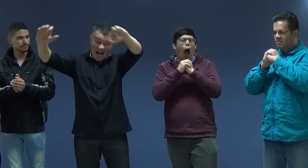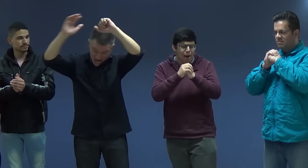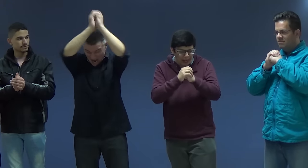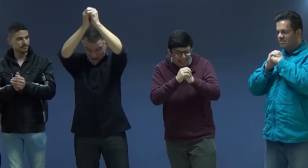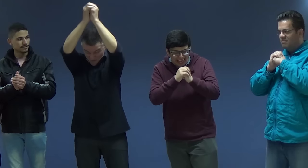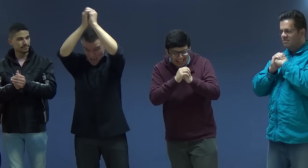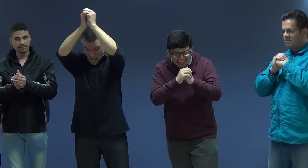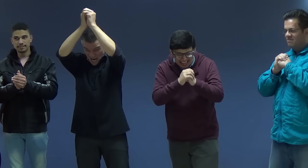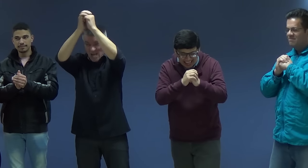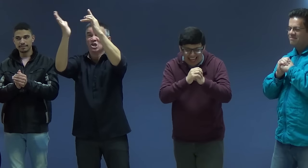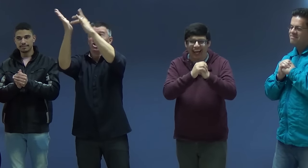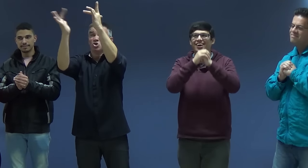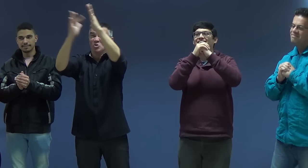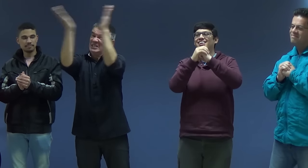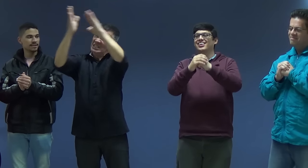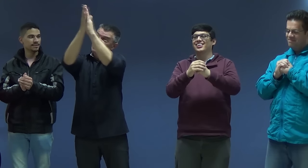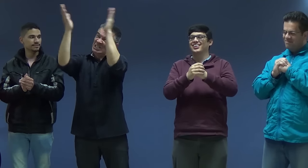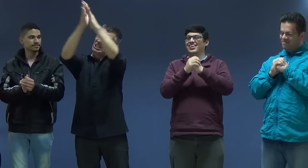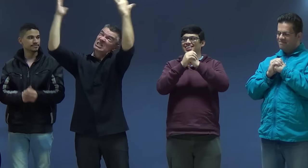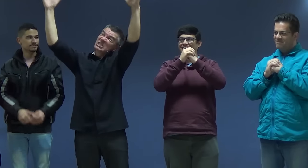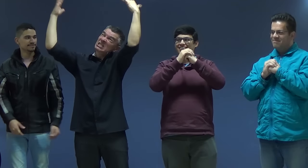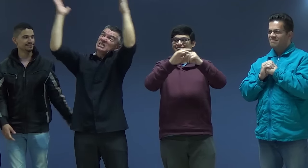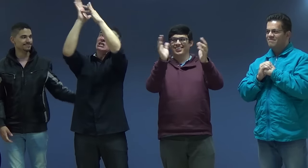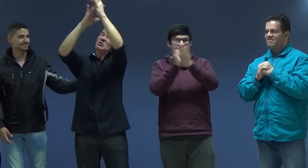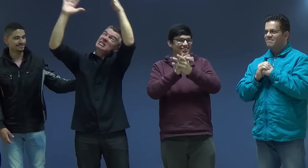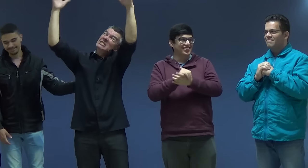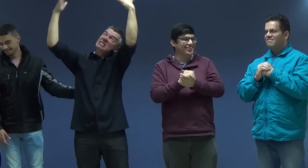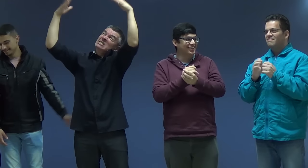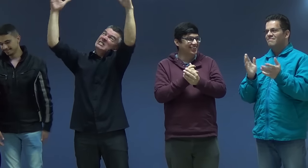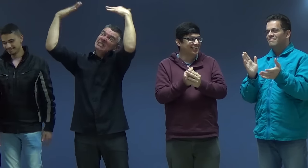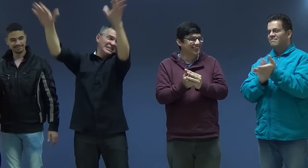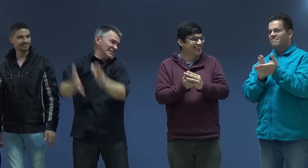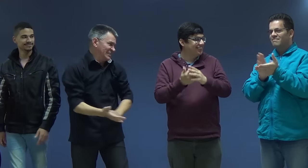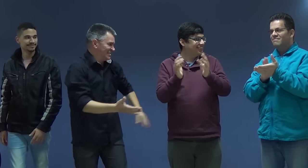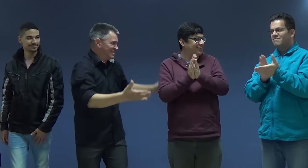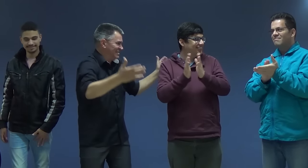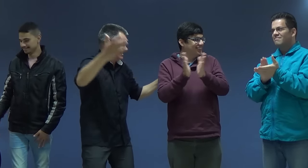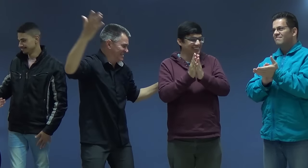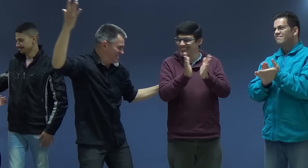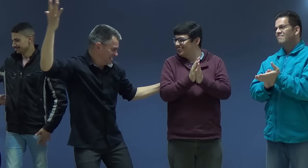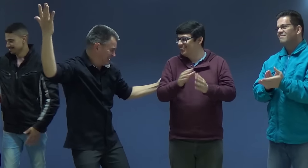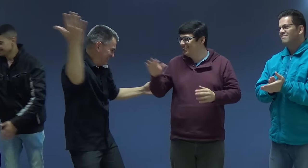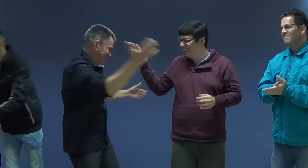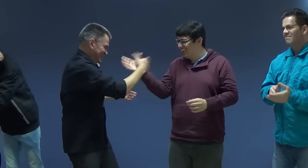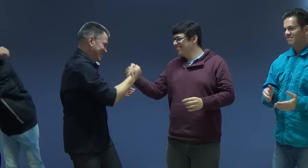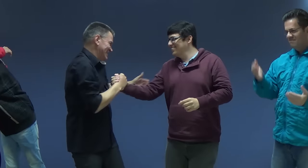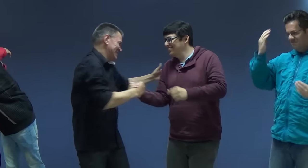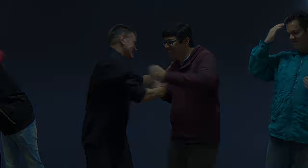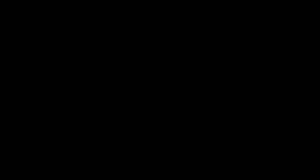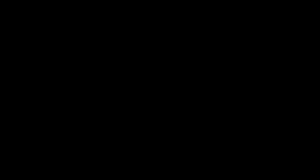Amém. Vamos bater palmas para Jesus. Amém.